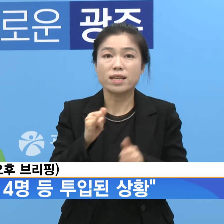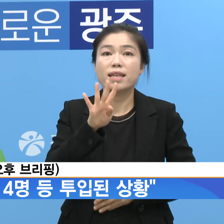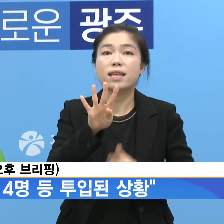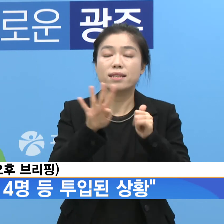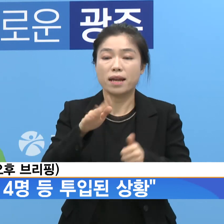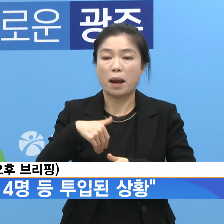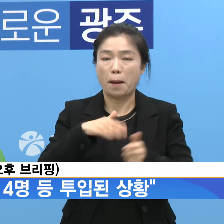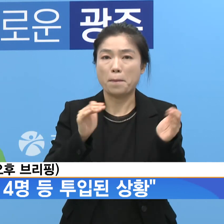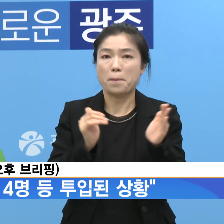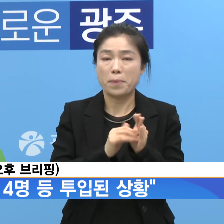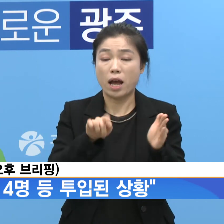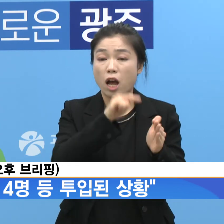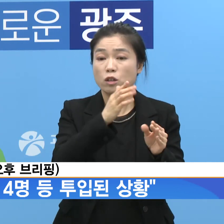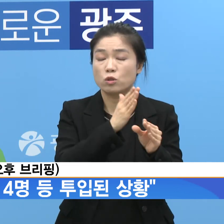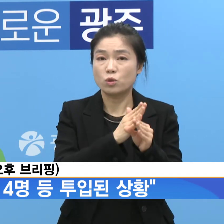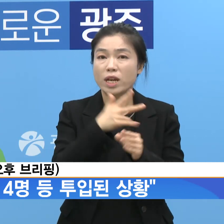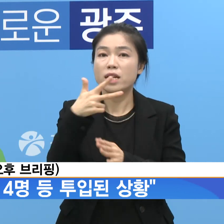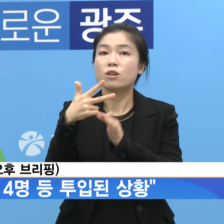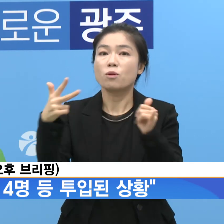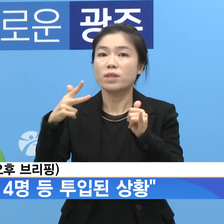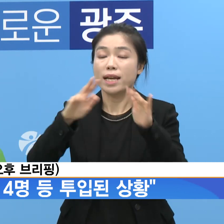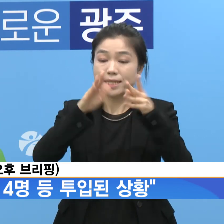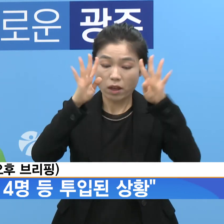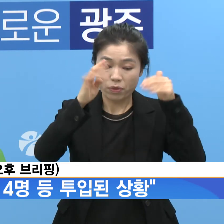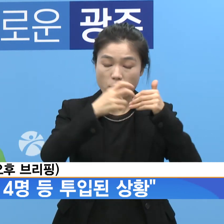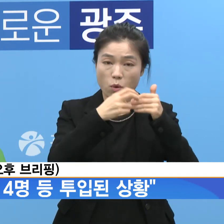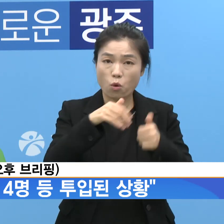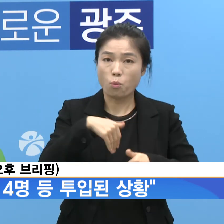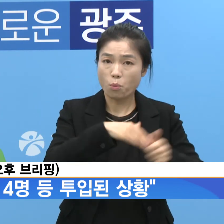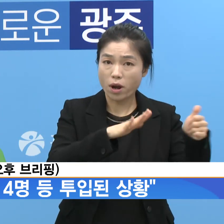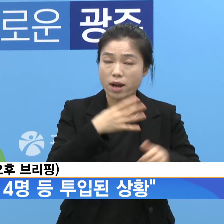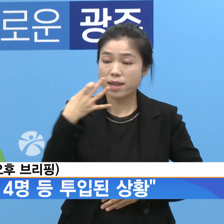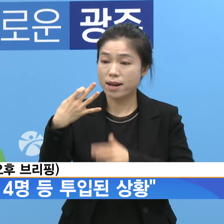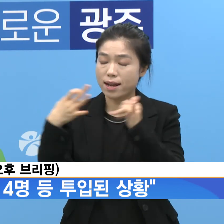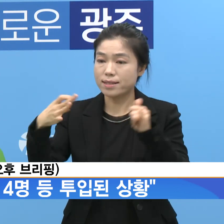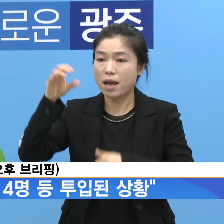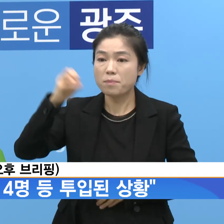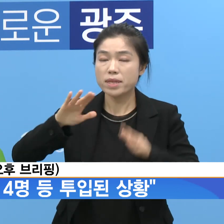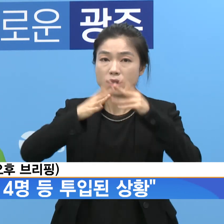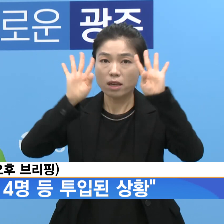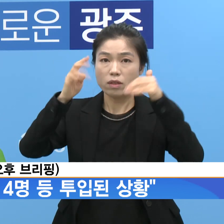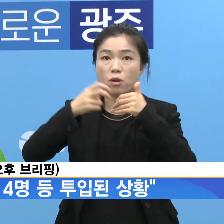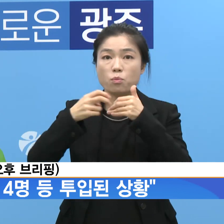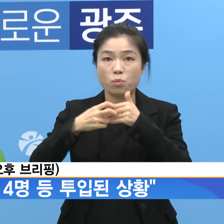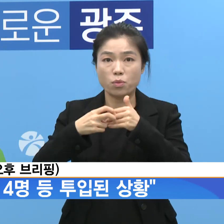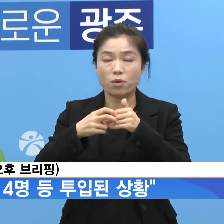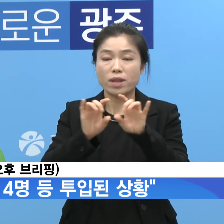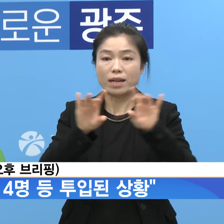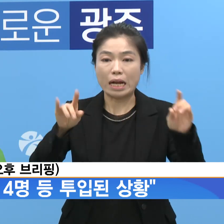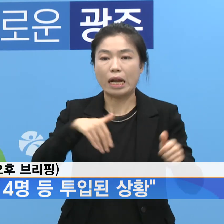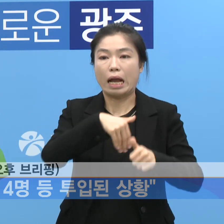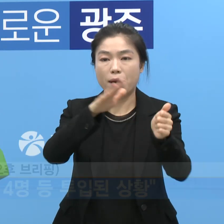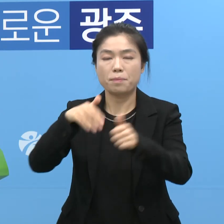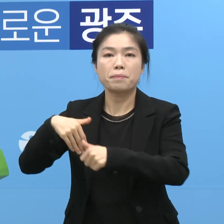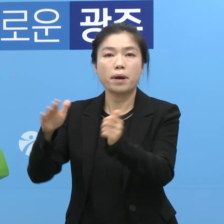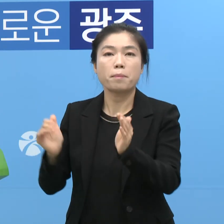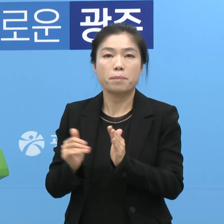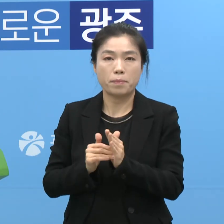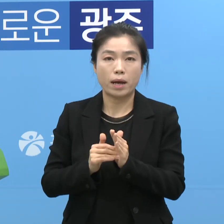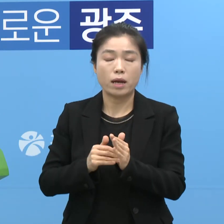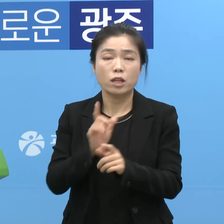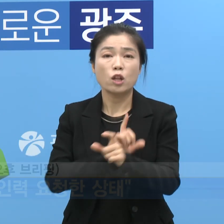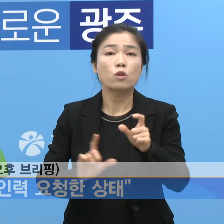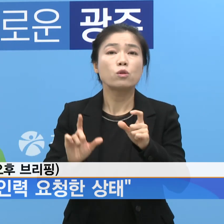상황입니다 그래서 그 중에 7명은 전남대병원 에 14명은 뒤 골 전남대병원 에 을 투입하여 씁니다